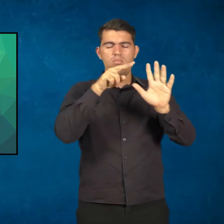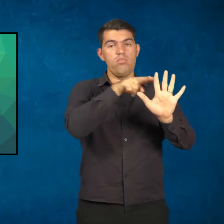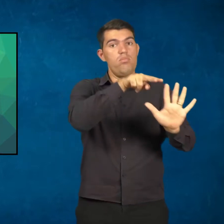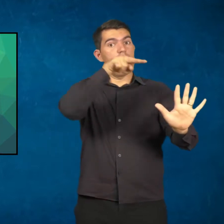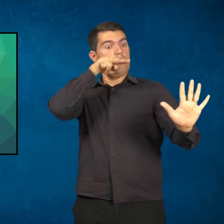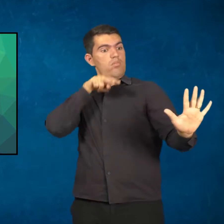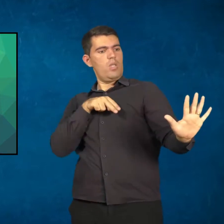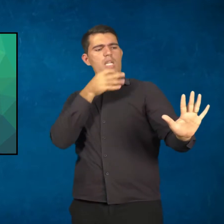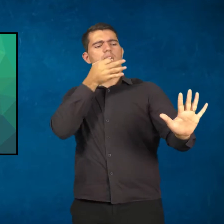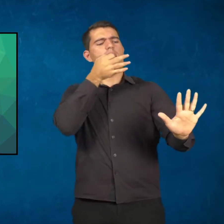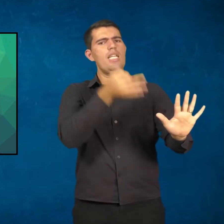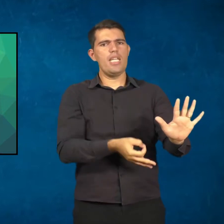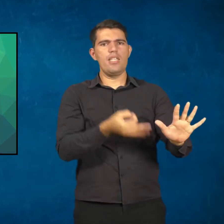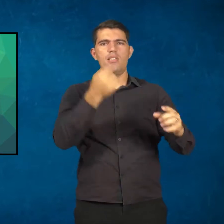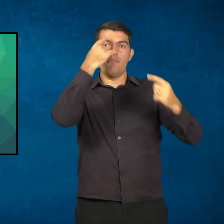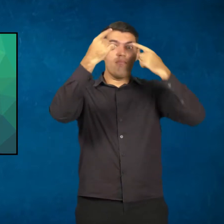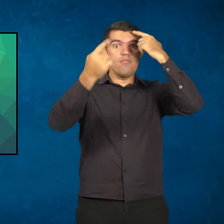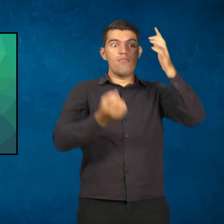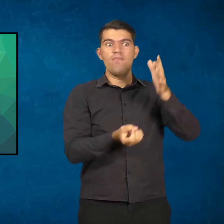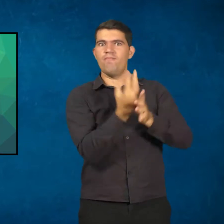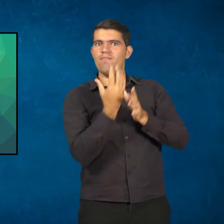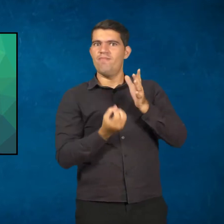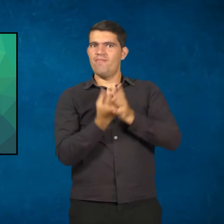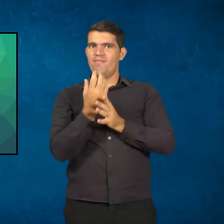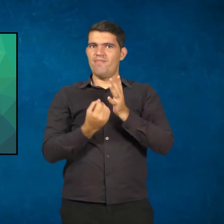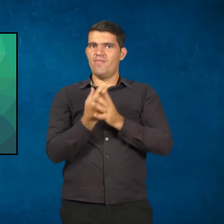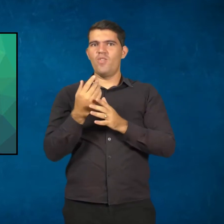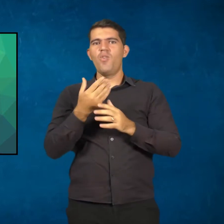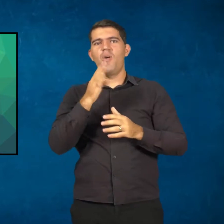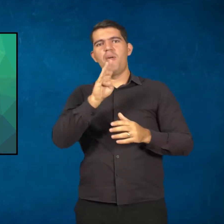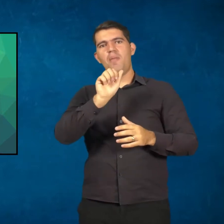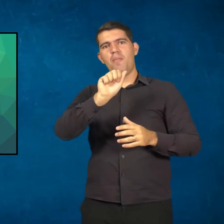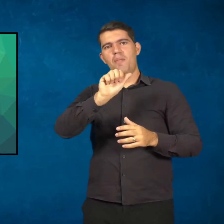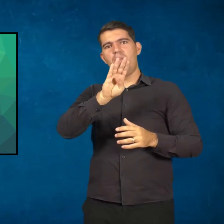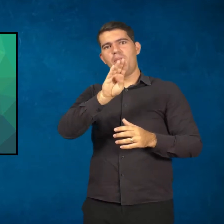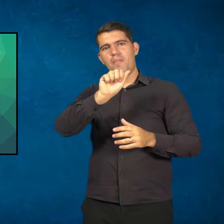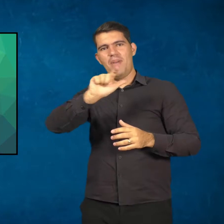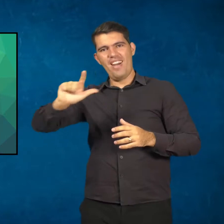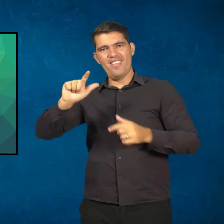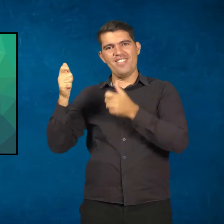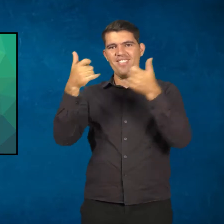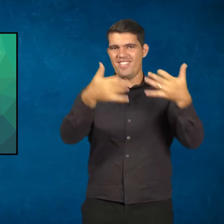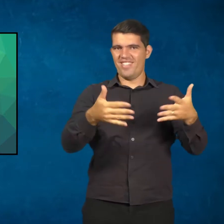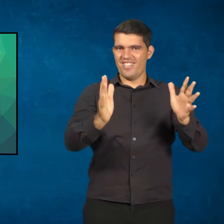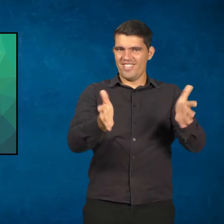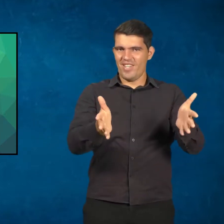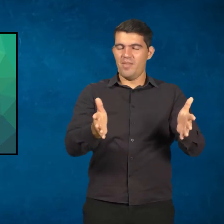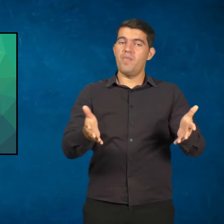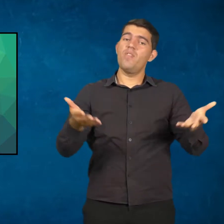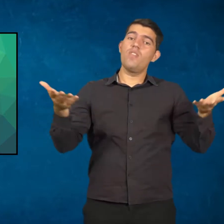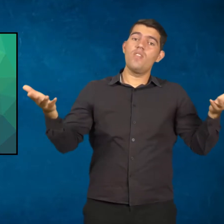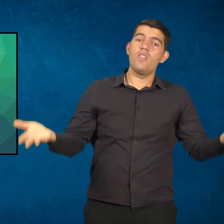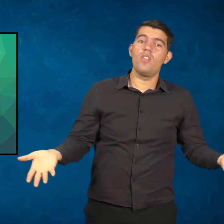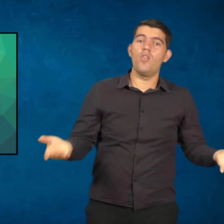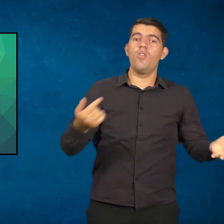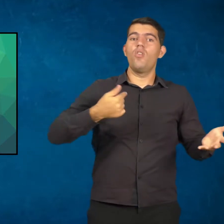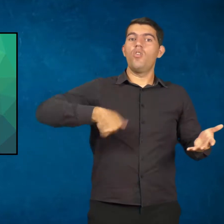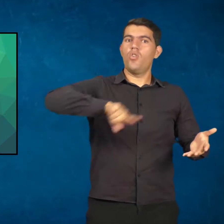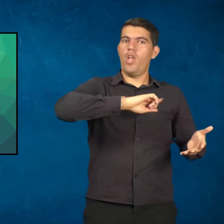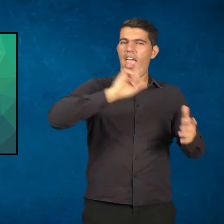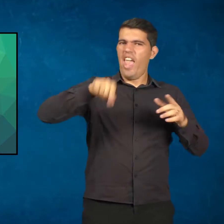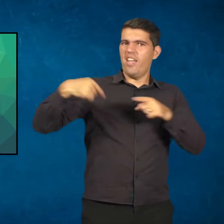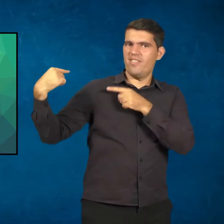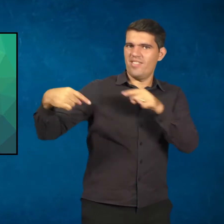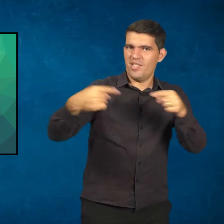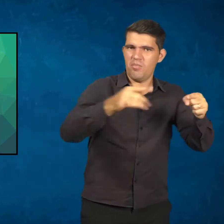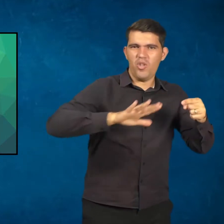perspectiva crítica e criativa, como sugere Ball, implica em reconhecer que elas acontecem numa arena de